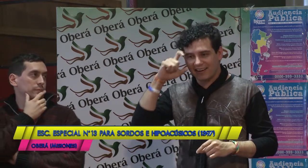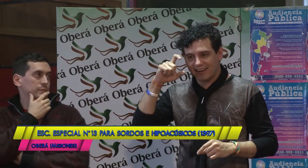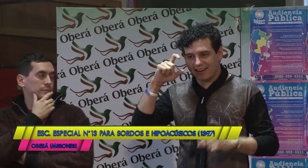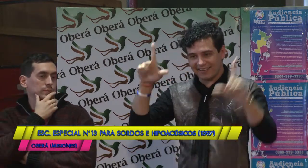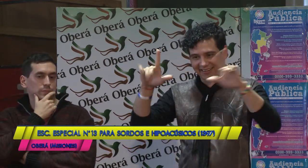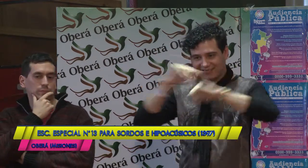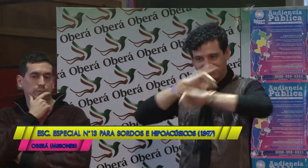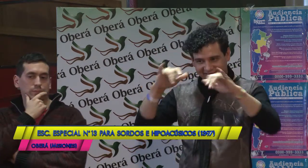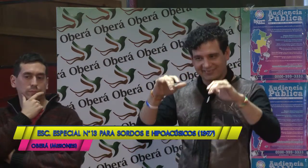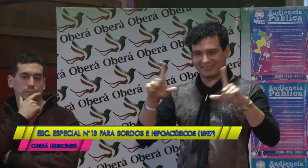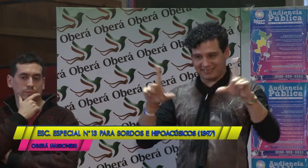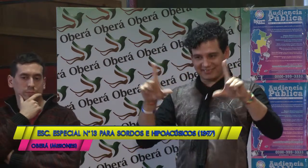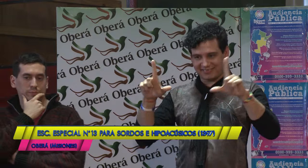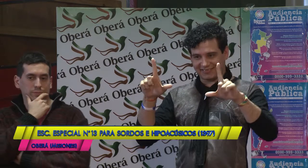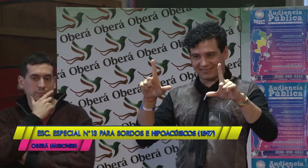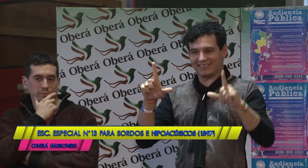en Telefe, en Canal 13.